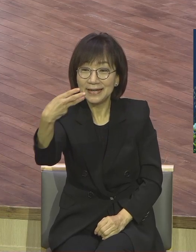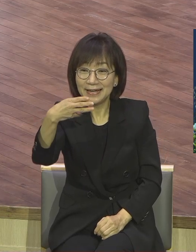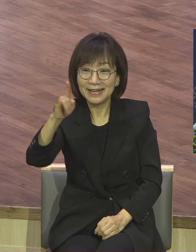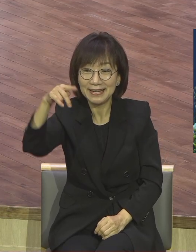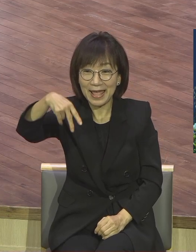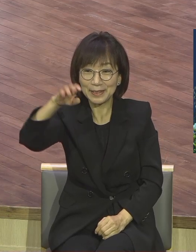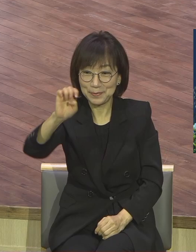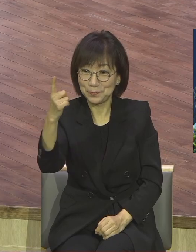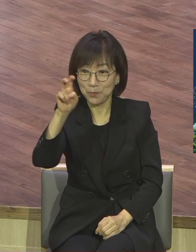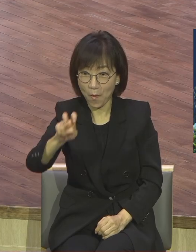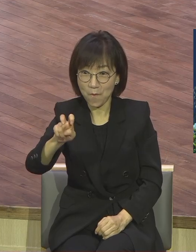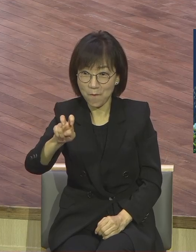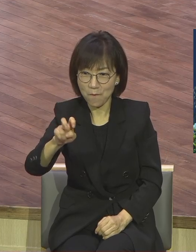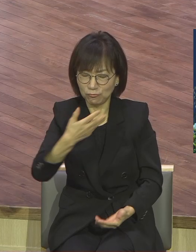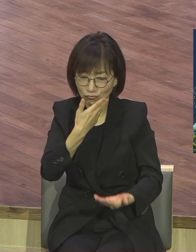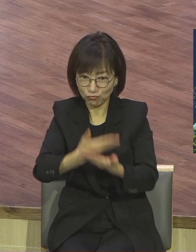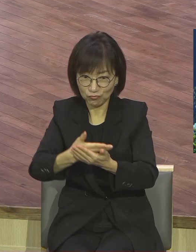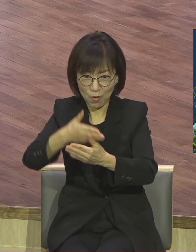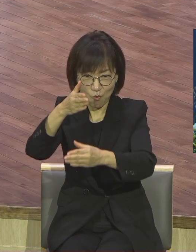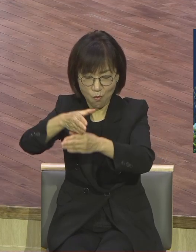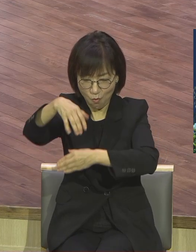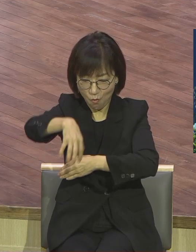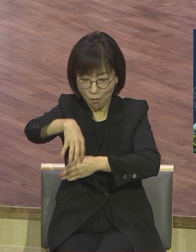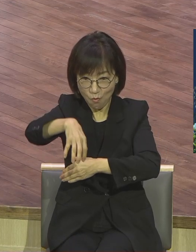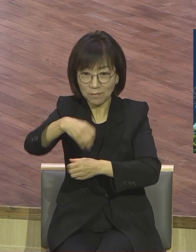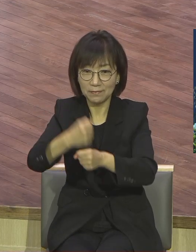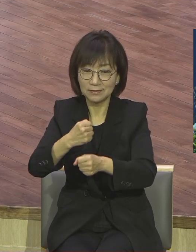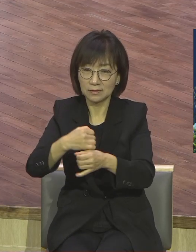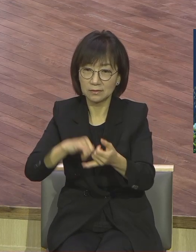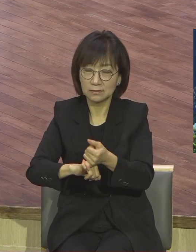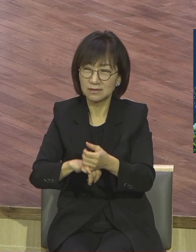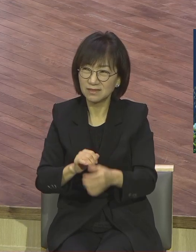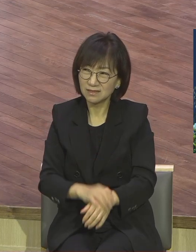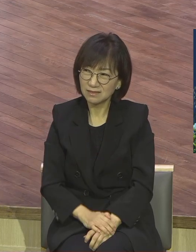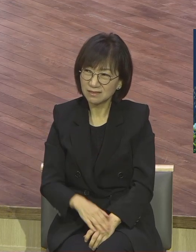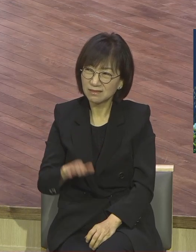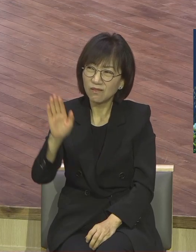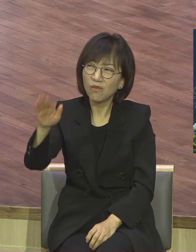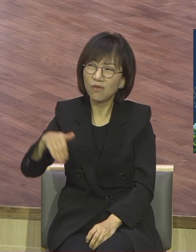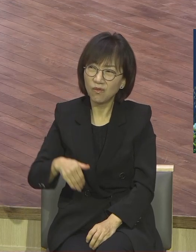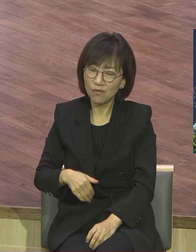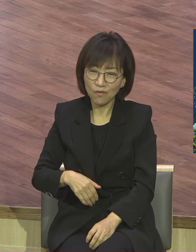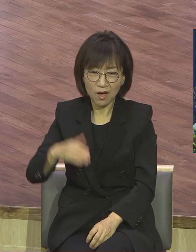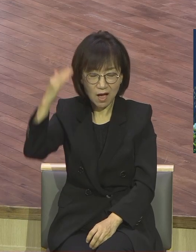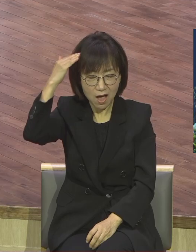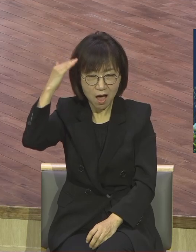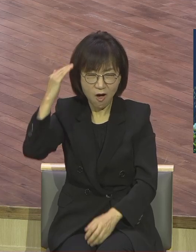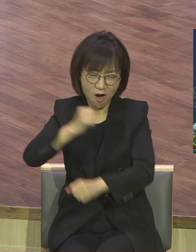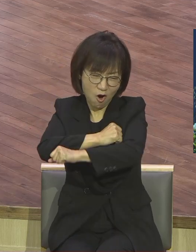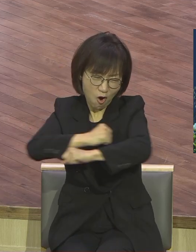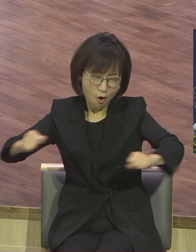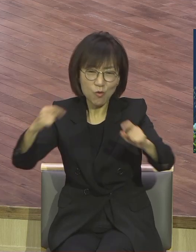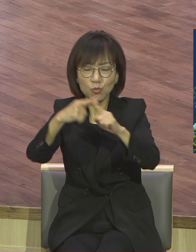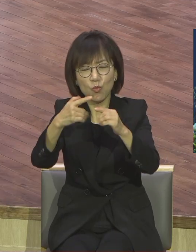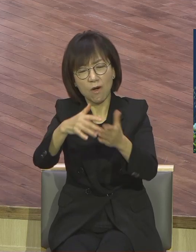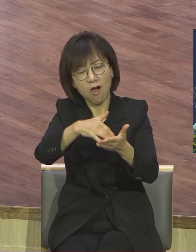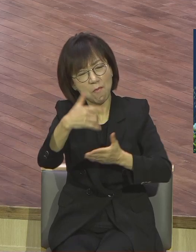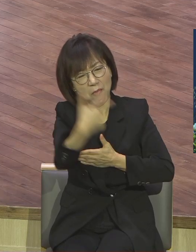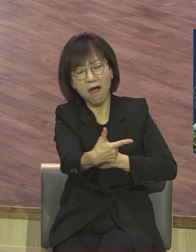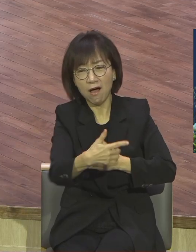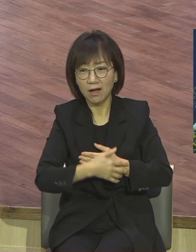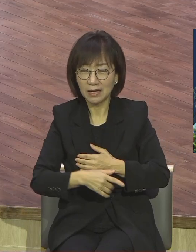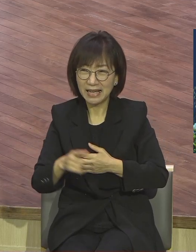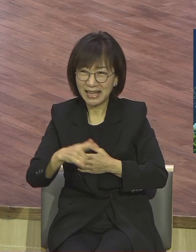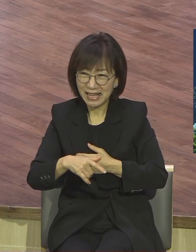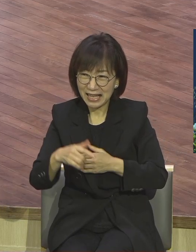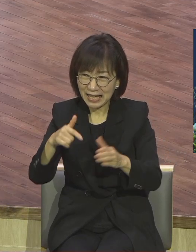아이고, 뭐 한국 세계 교회가 그래 많은데 뭐 강서구에 뭐 이 예원교회가 무슨 세계 복음화의